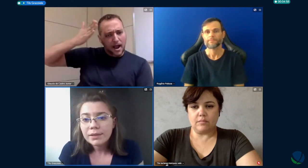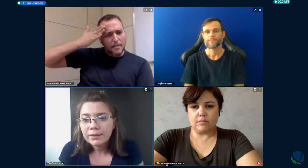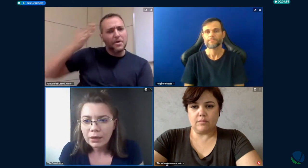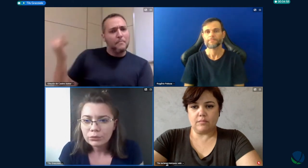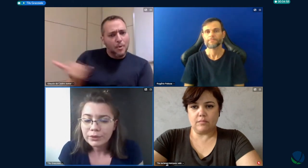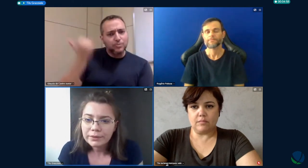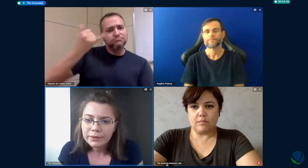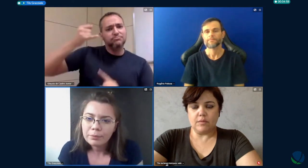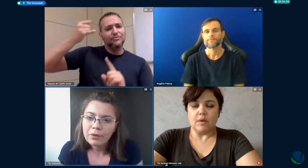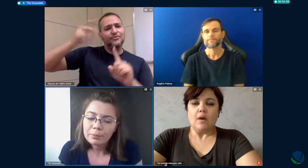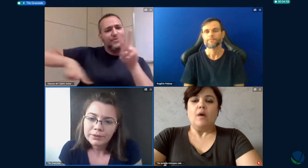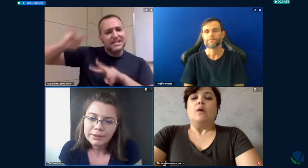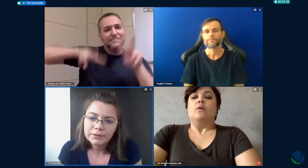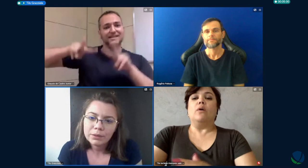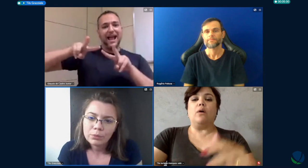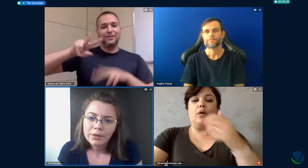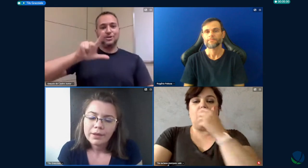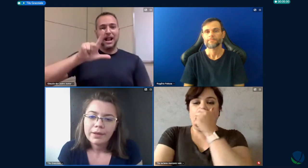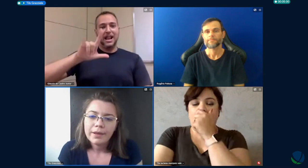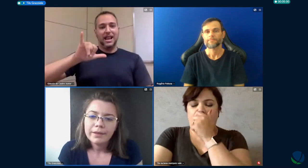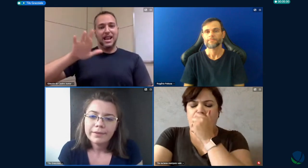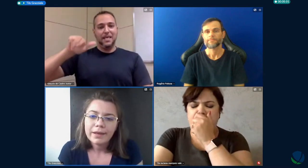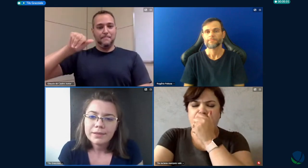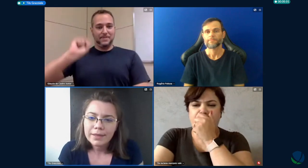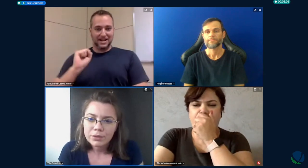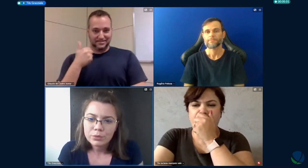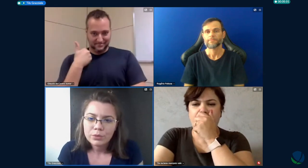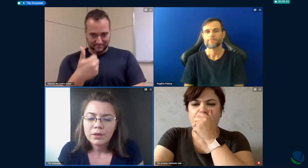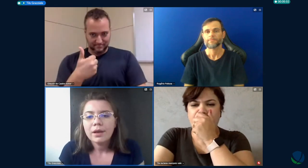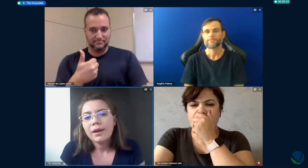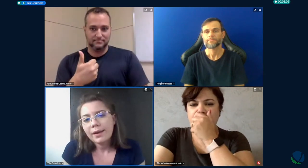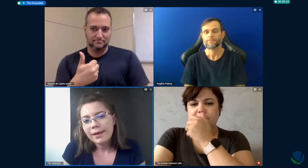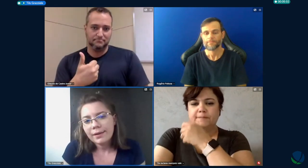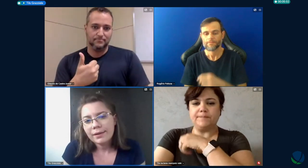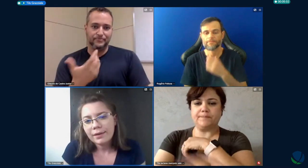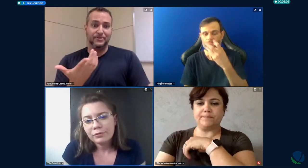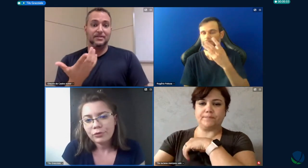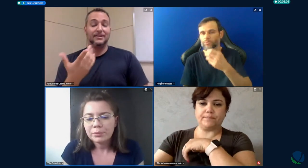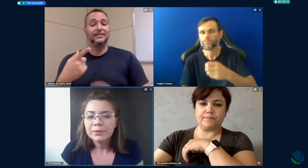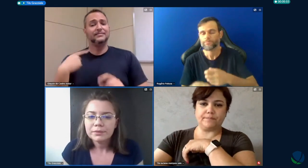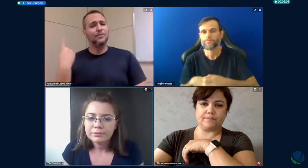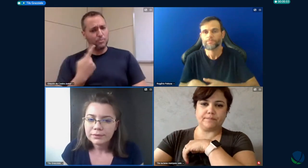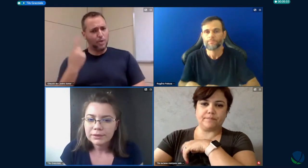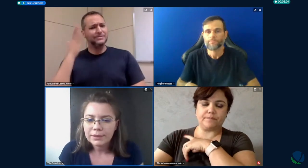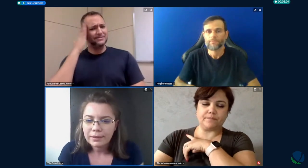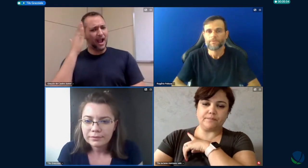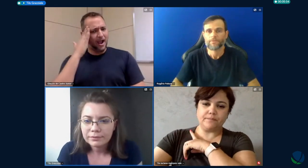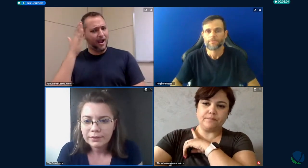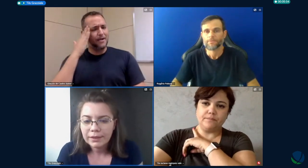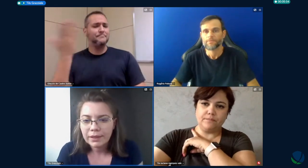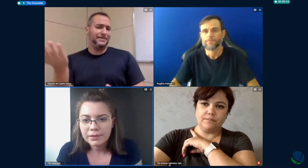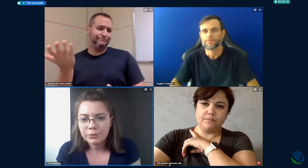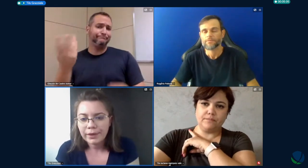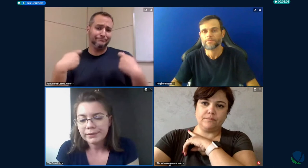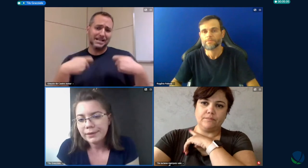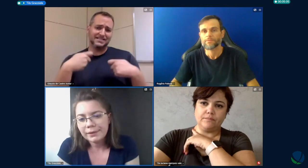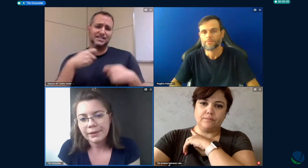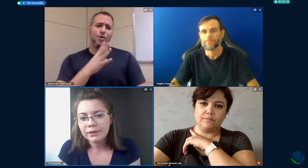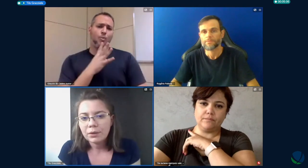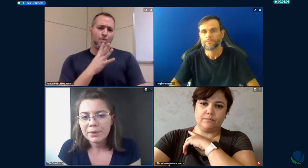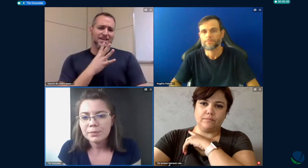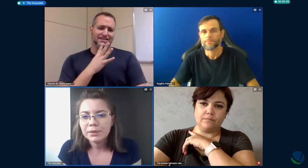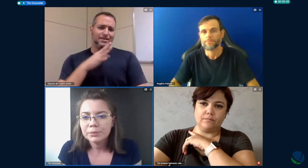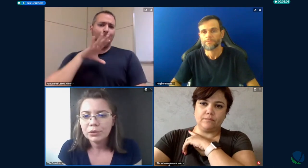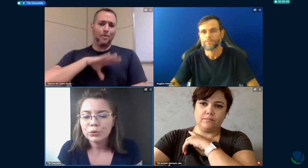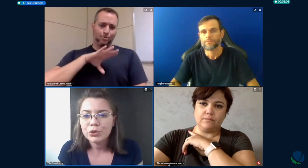E a central do DETRAN vai poder, então, ter acesso à forma que está assegurado na